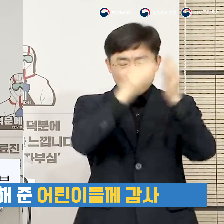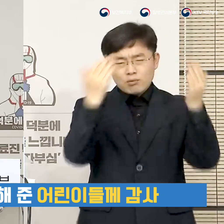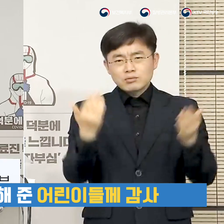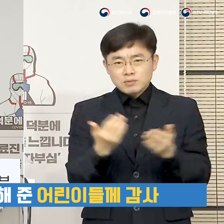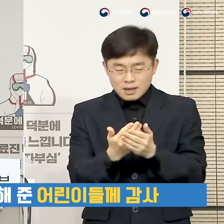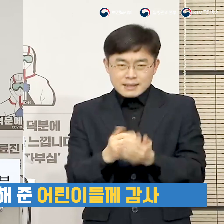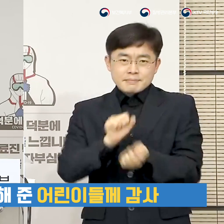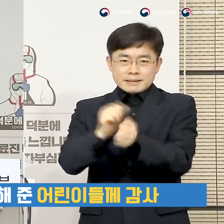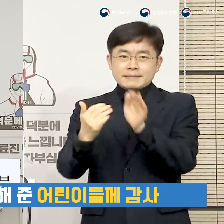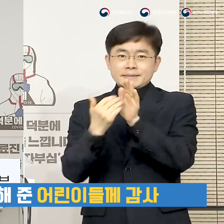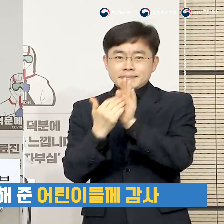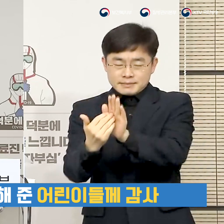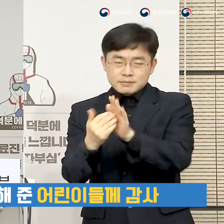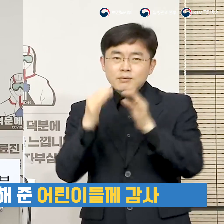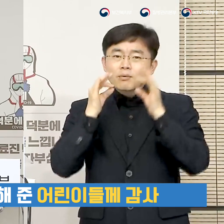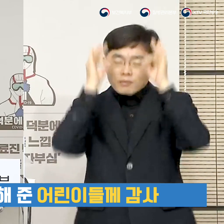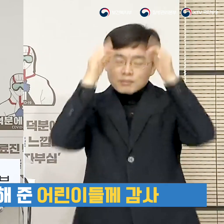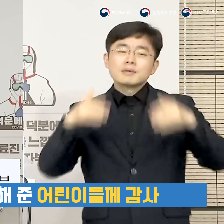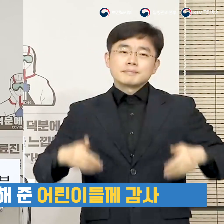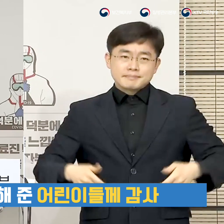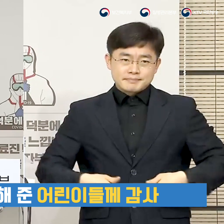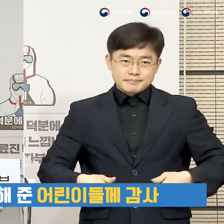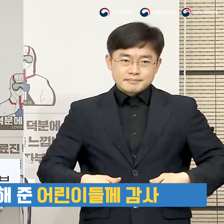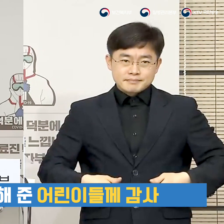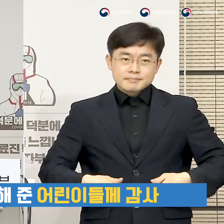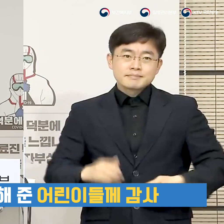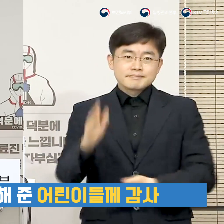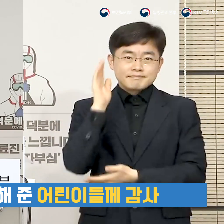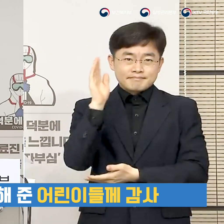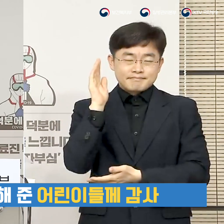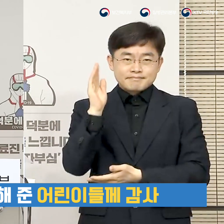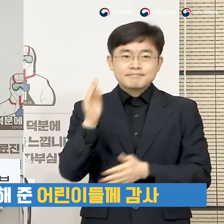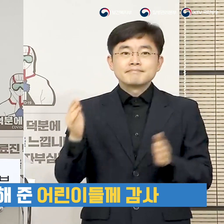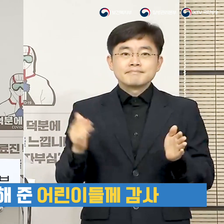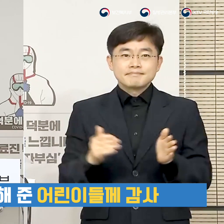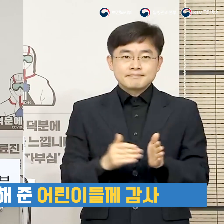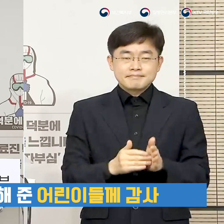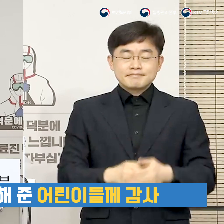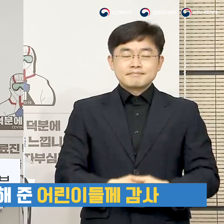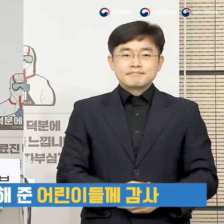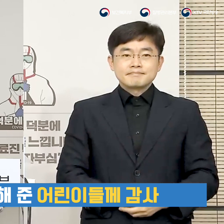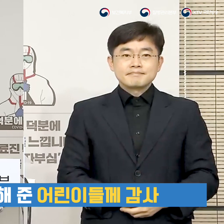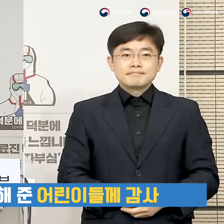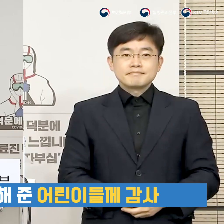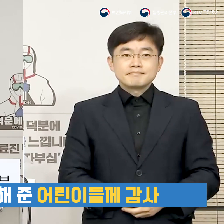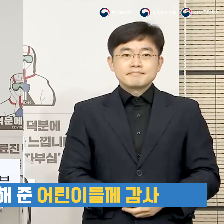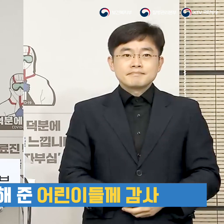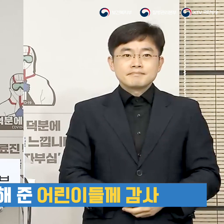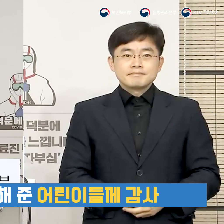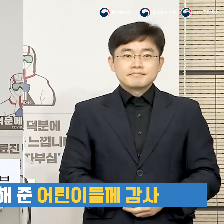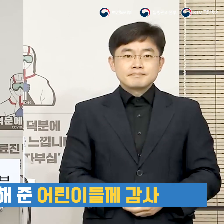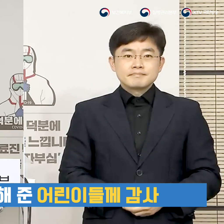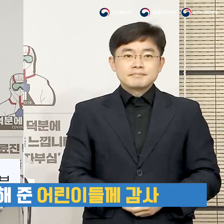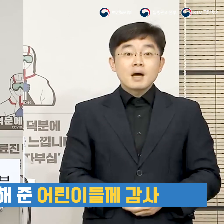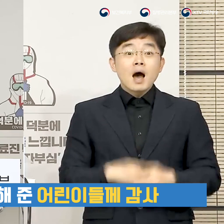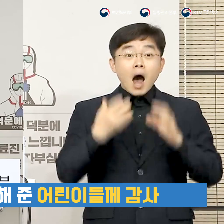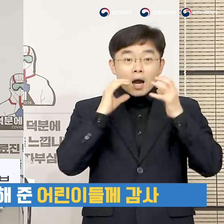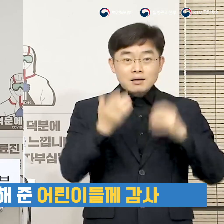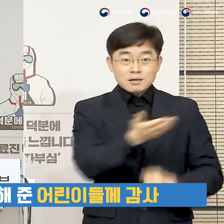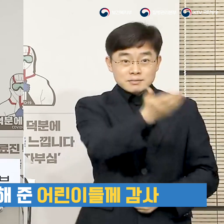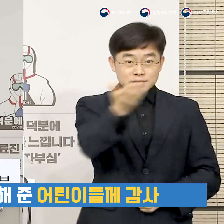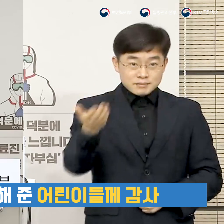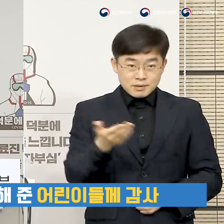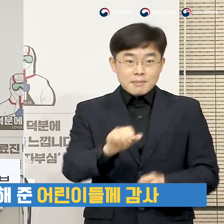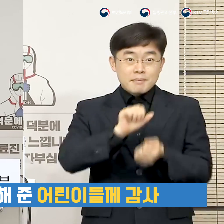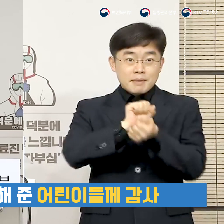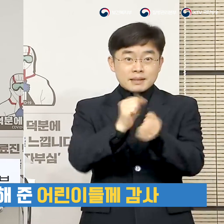모두가 힘을 모아 코로나19에 대응해 나가야겠다고 다시 한번 다짐하게 된다면서 방역의 주체로서